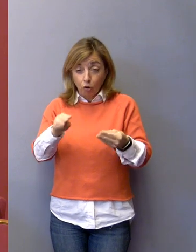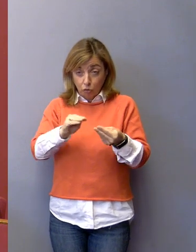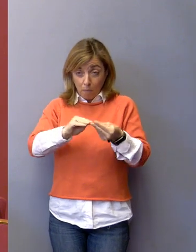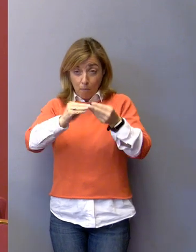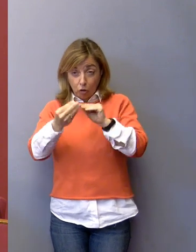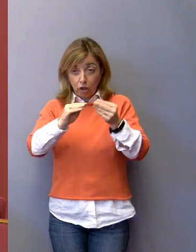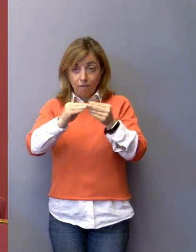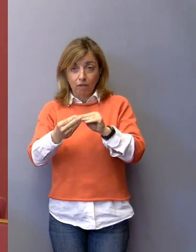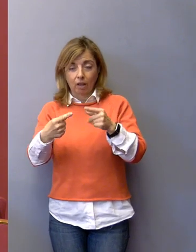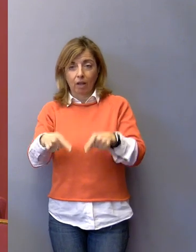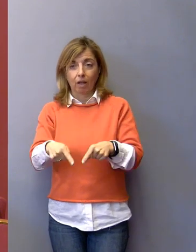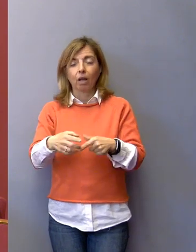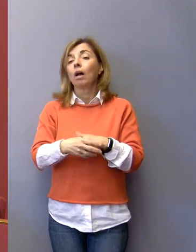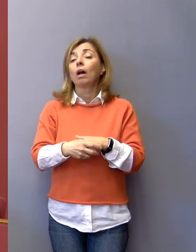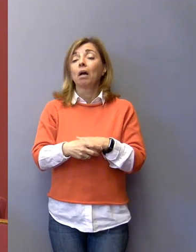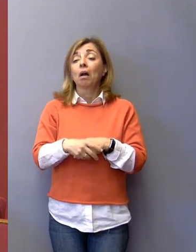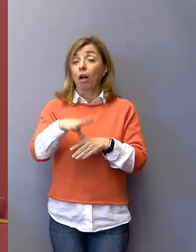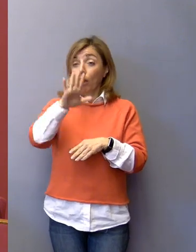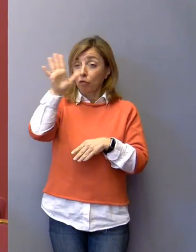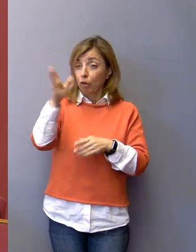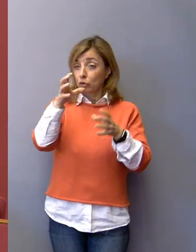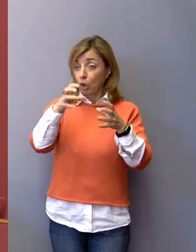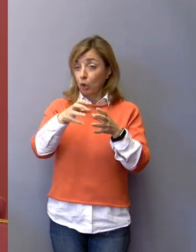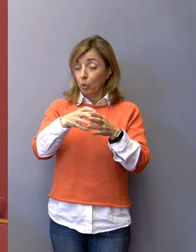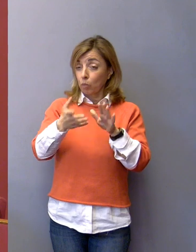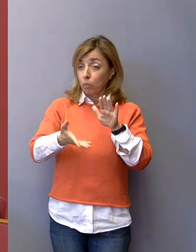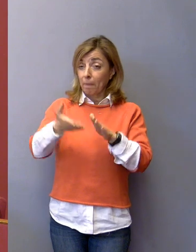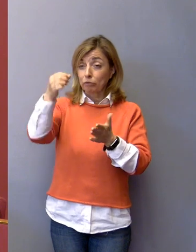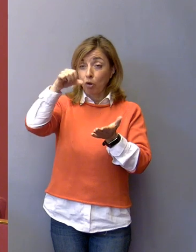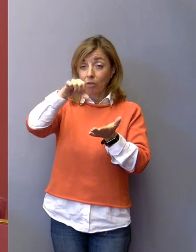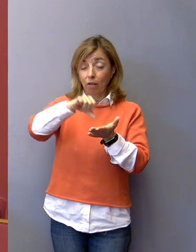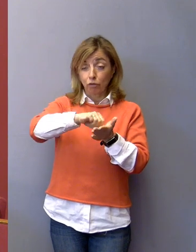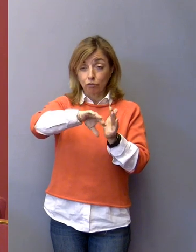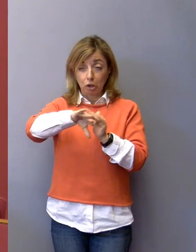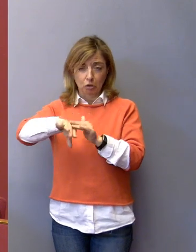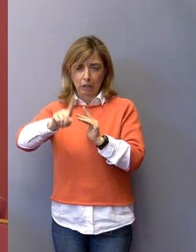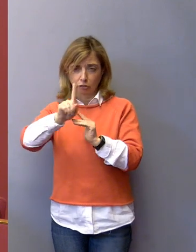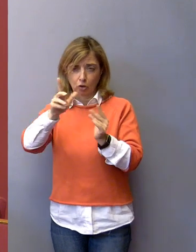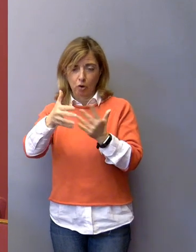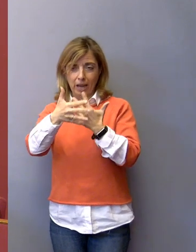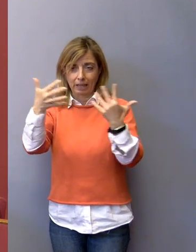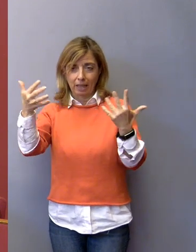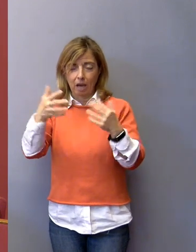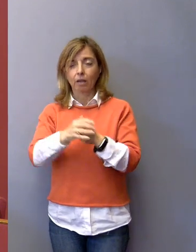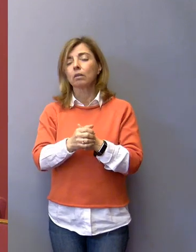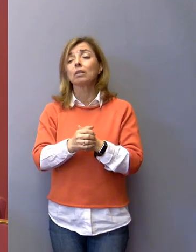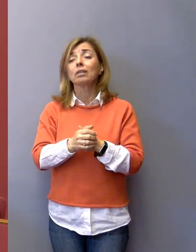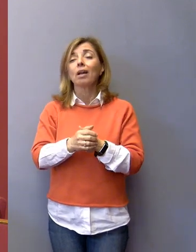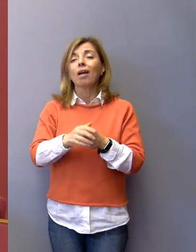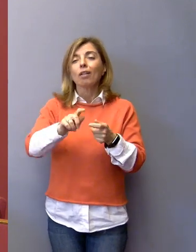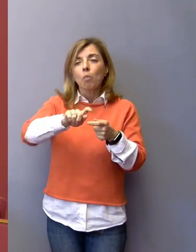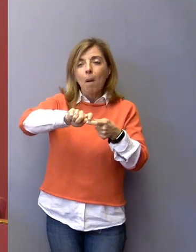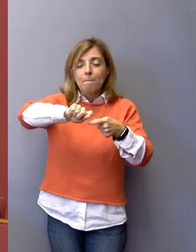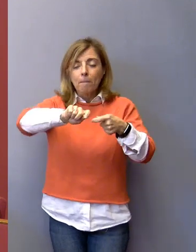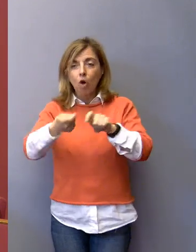quello che forse non è ancora chiaro a questa maggioranza di centrodestra che delle modifiche che tendono diciamo a